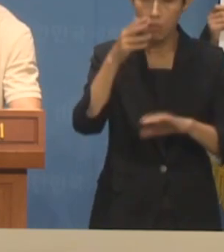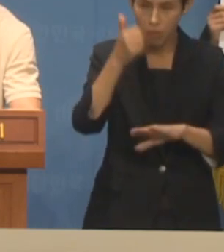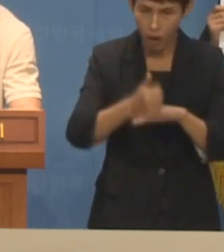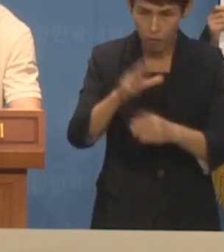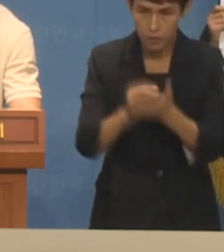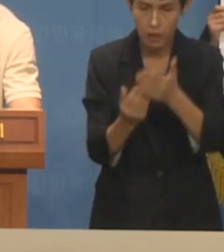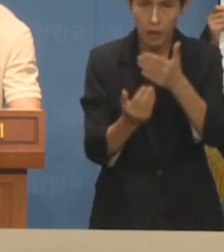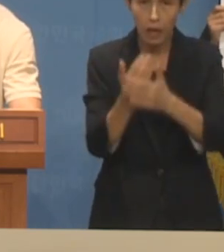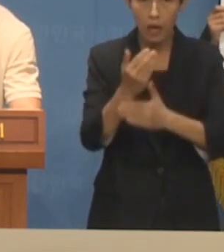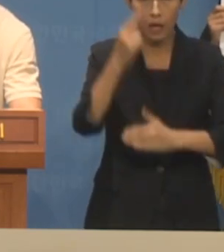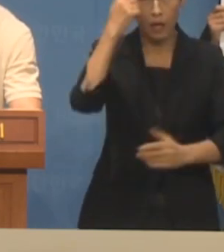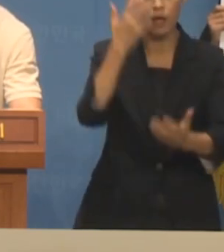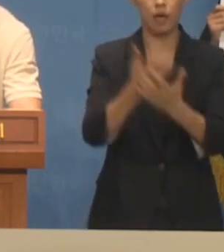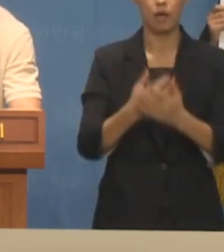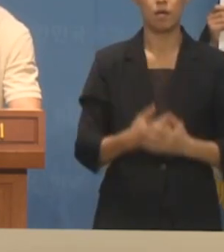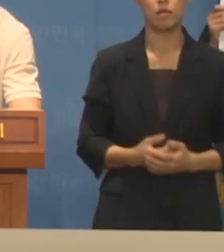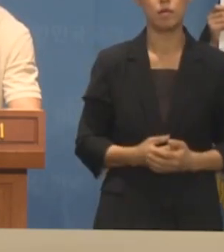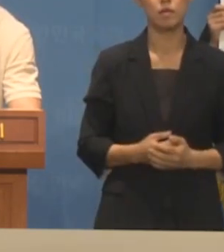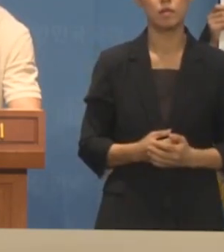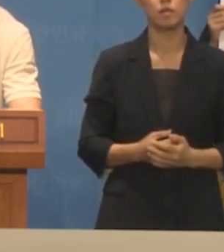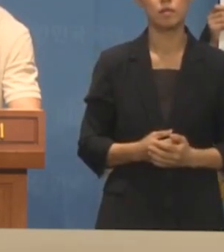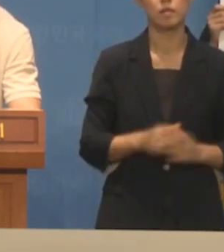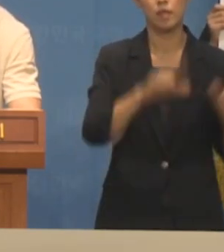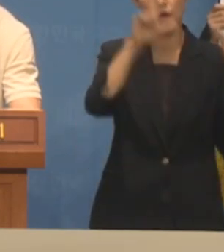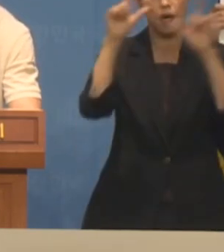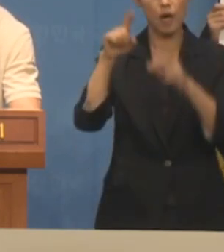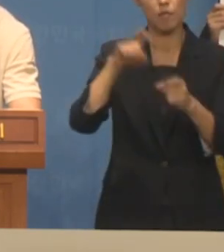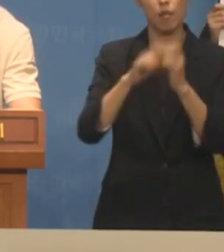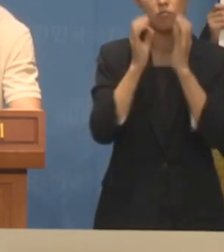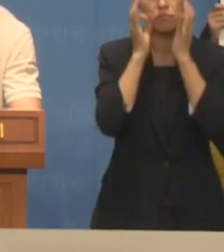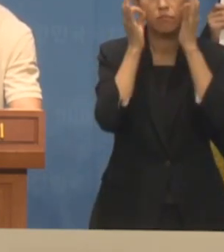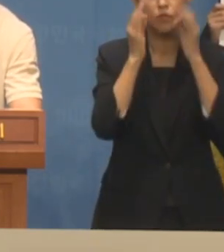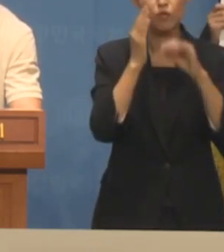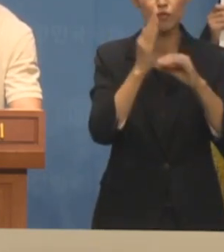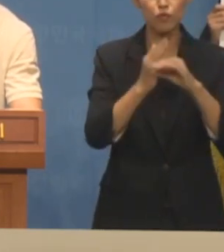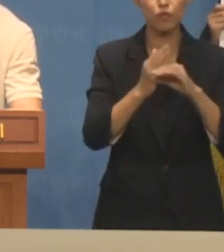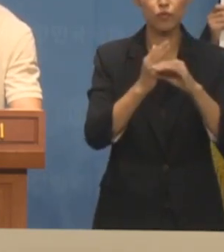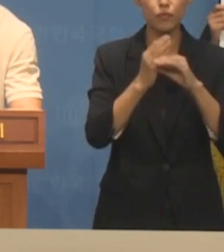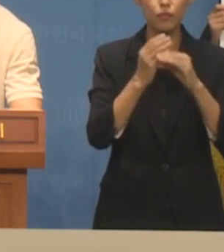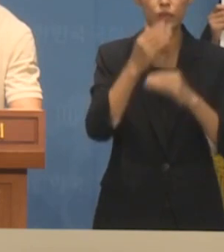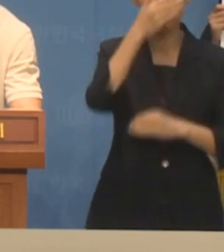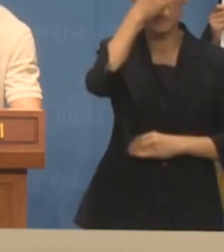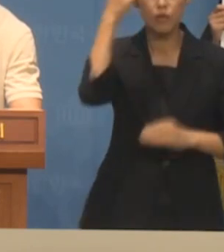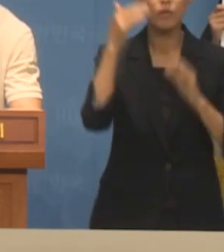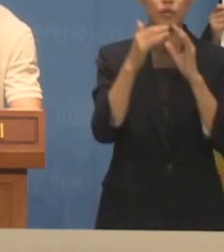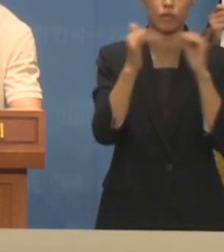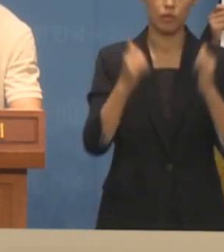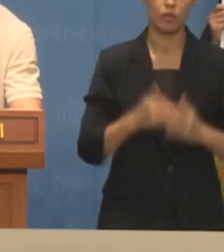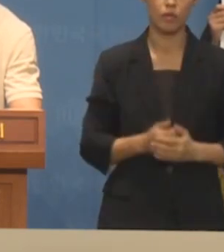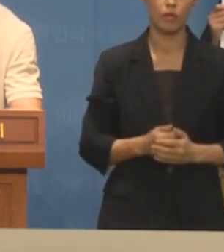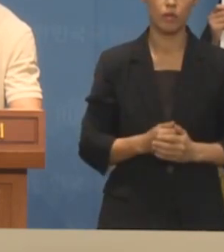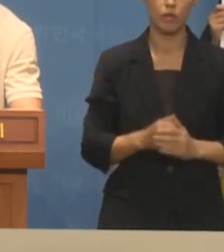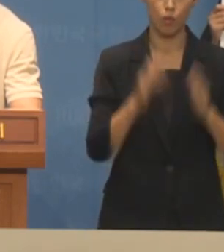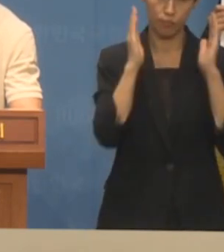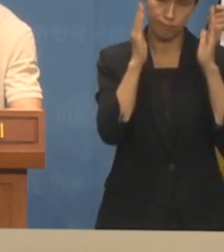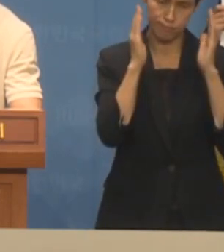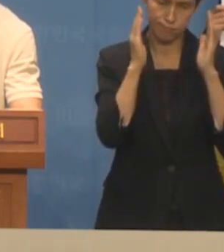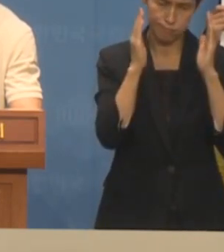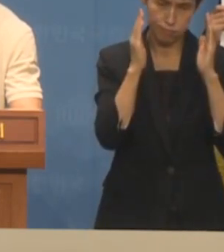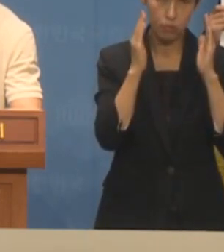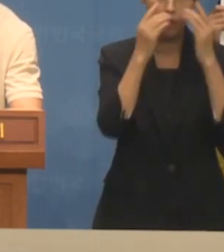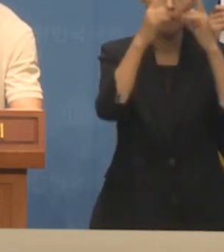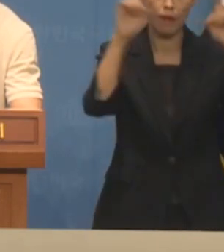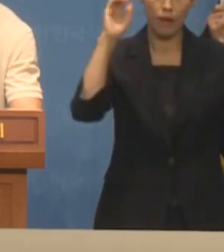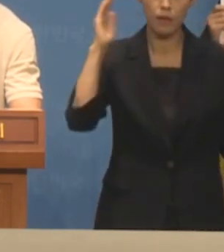있습니다. 각박한 사회를 살기 위해서 발버둥 치고 있는 사회초년생 그리고 공부에만 매달려도 부족할